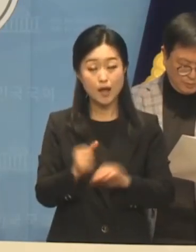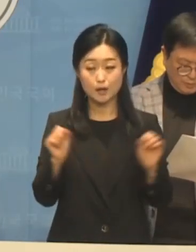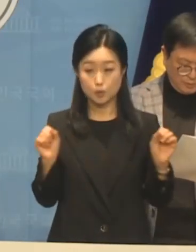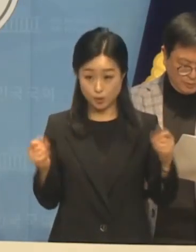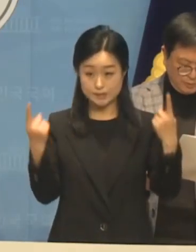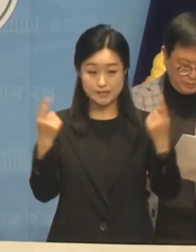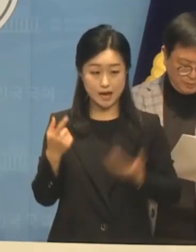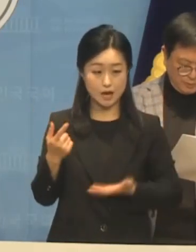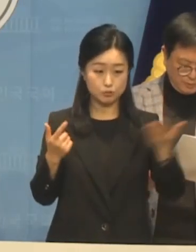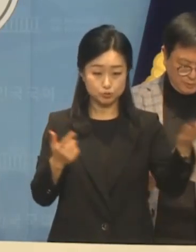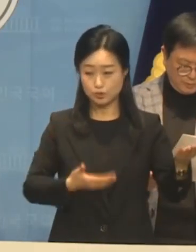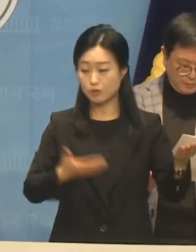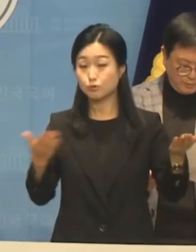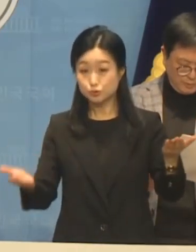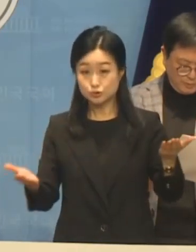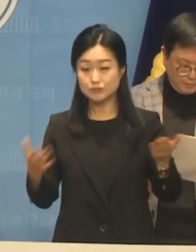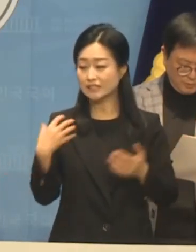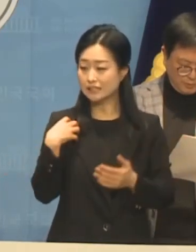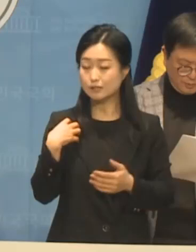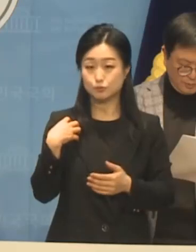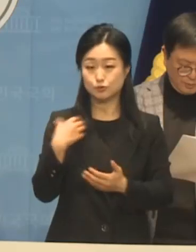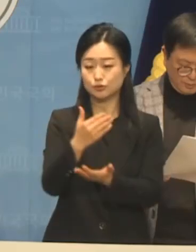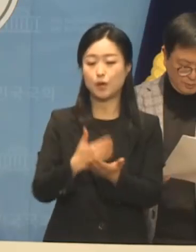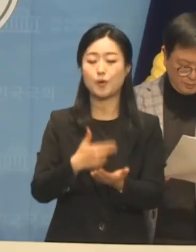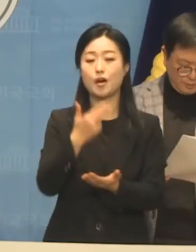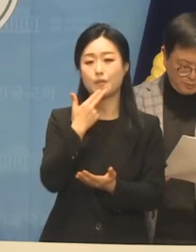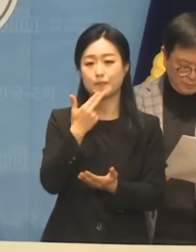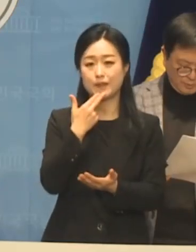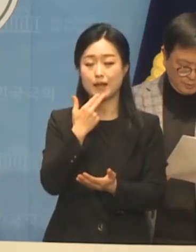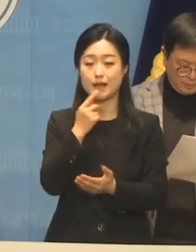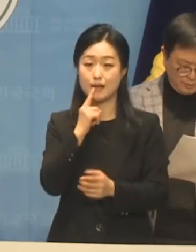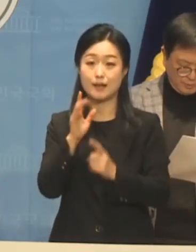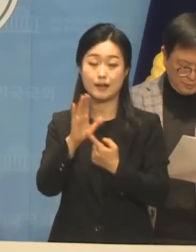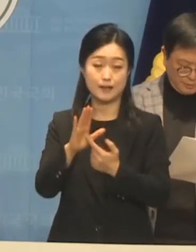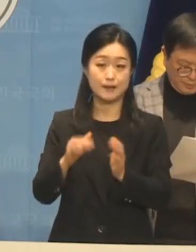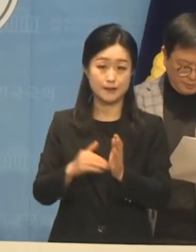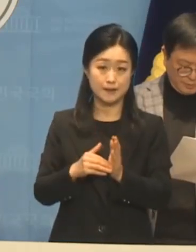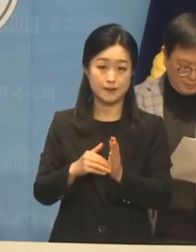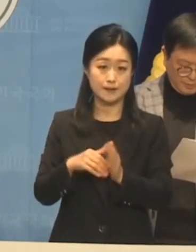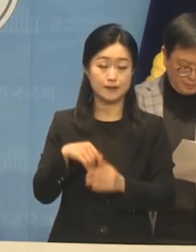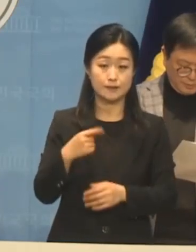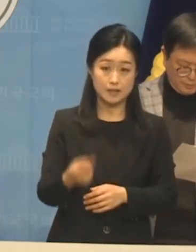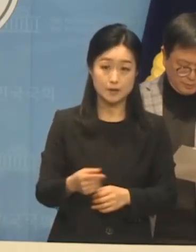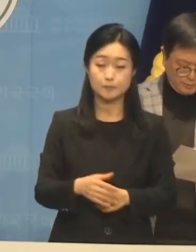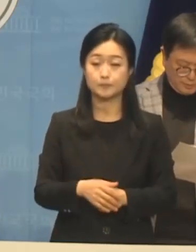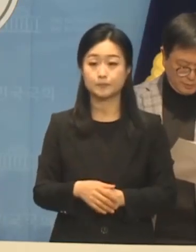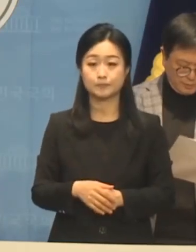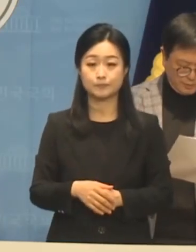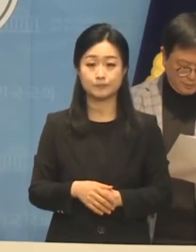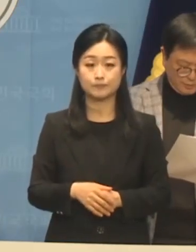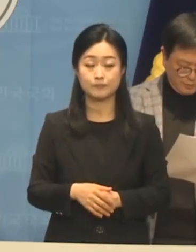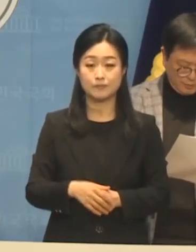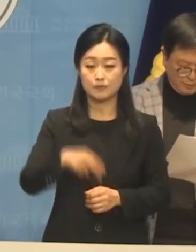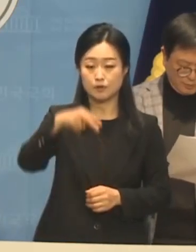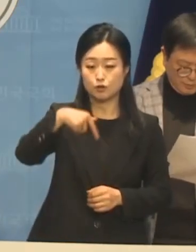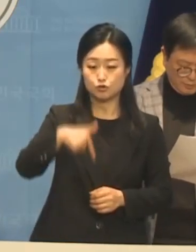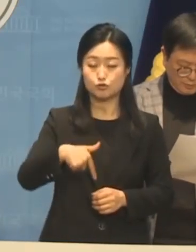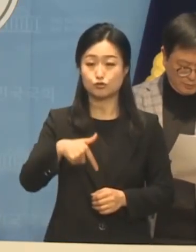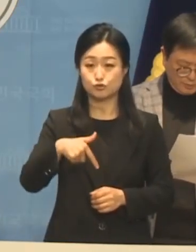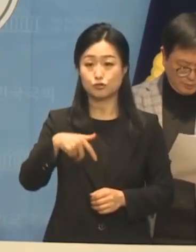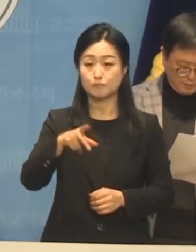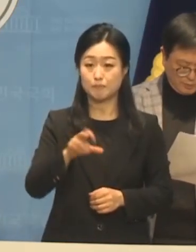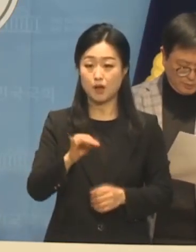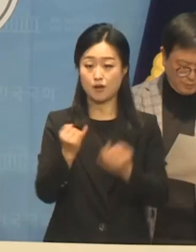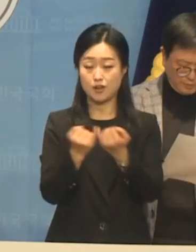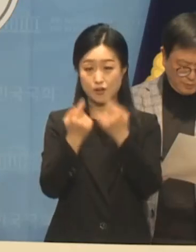동시에 통보해야 한다는 의무 조항이 없다고 강변하면서 숙명여대의 이러한 주장은